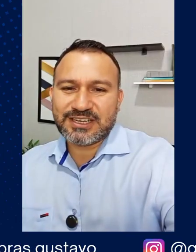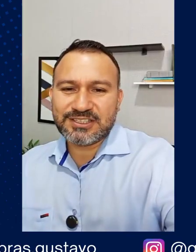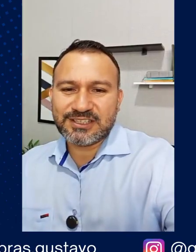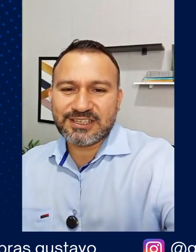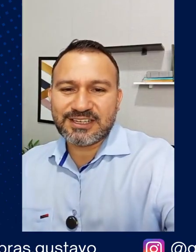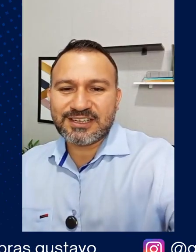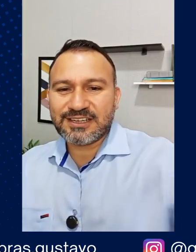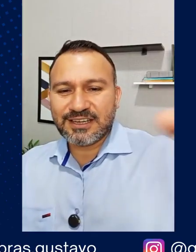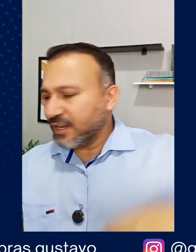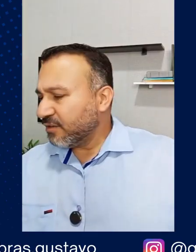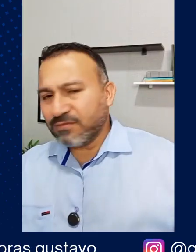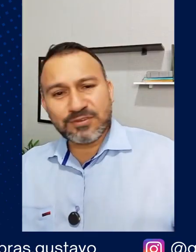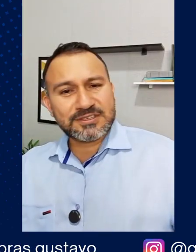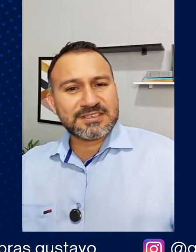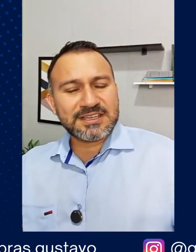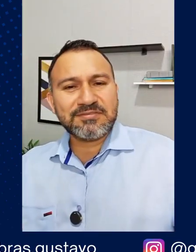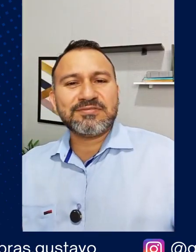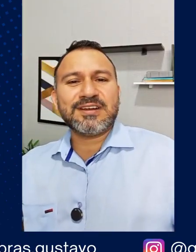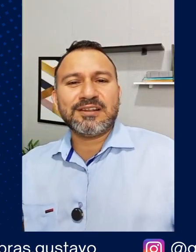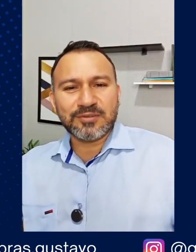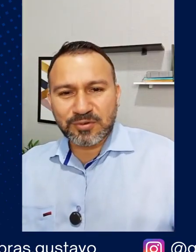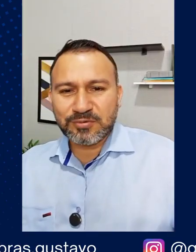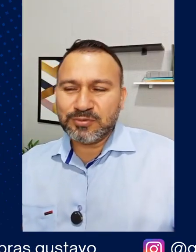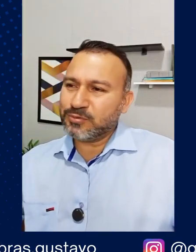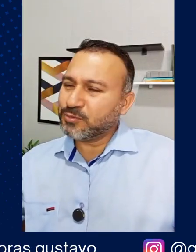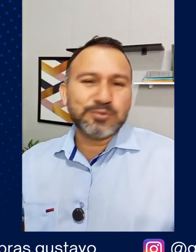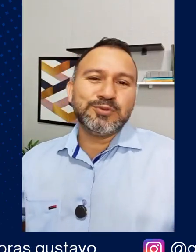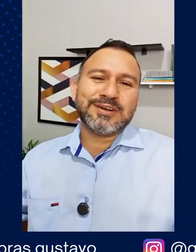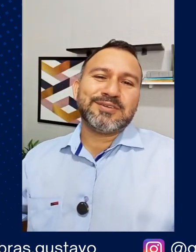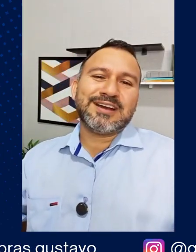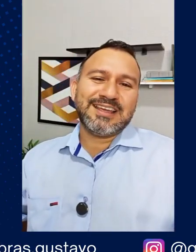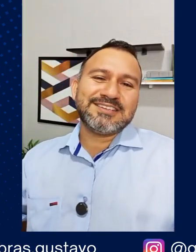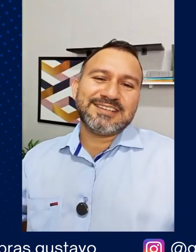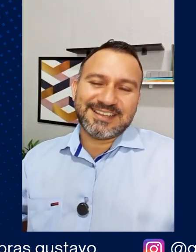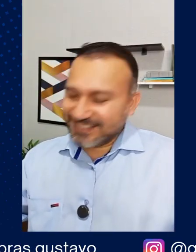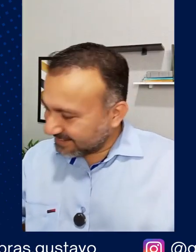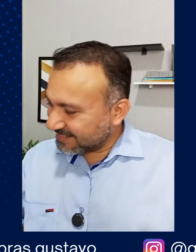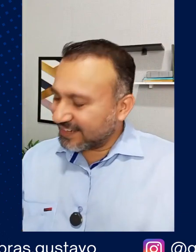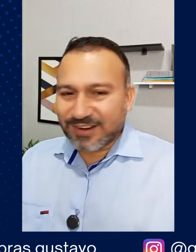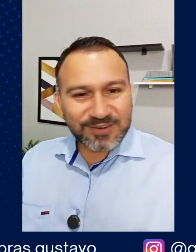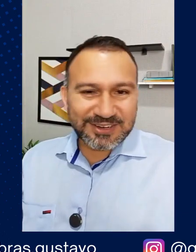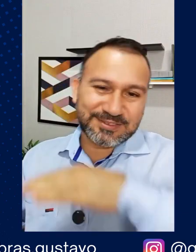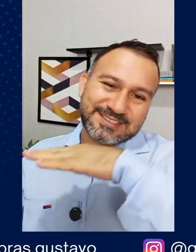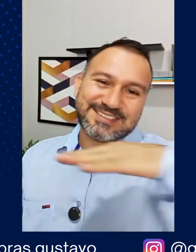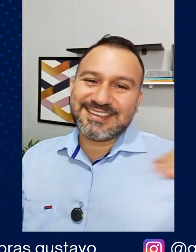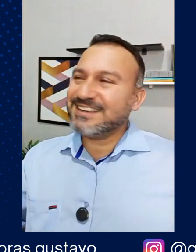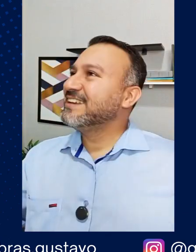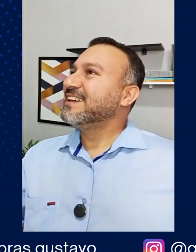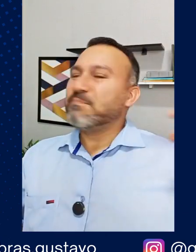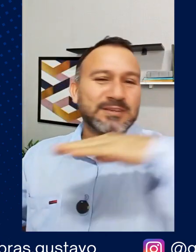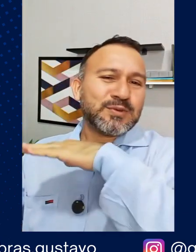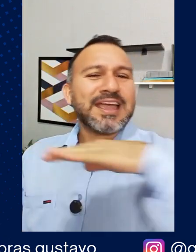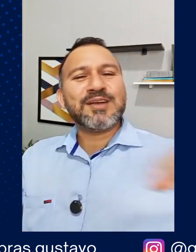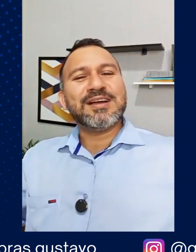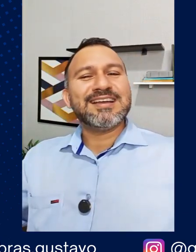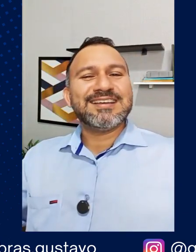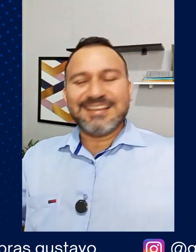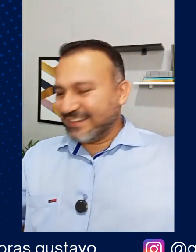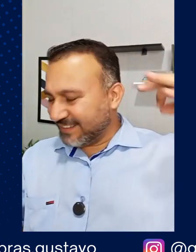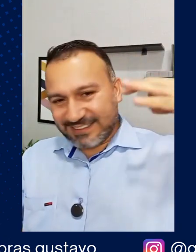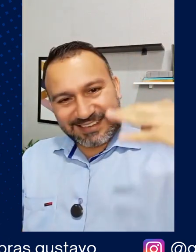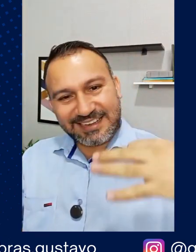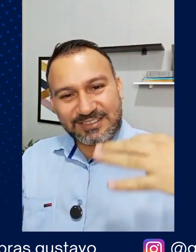Poxa, Edilane, você falou tudo agora, hein, Edilane? Agora você passou a